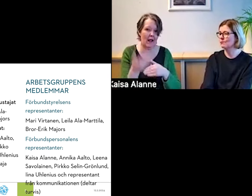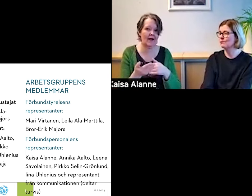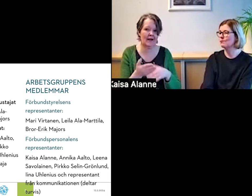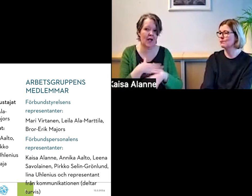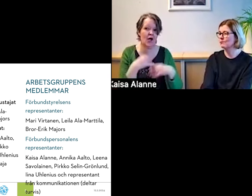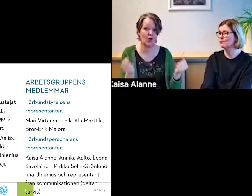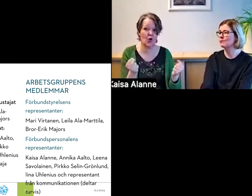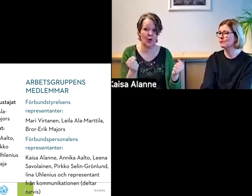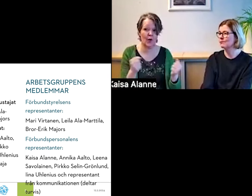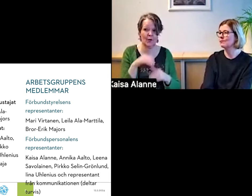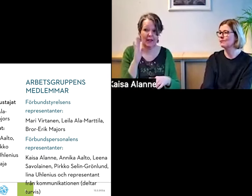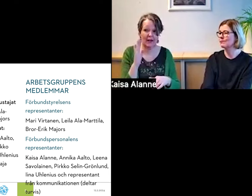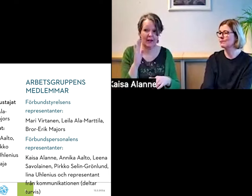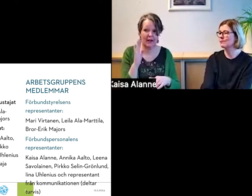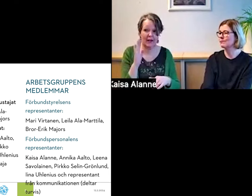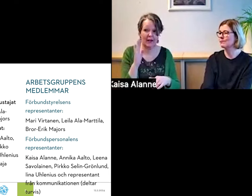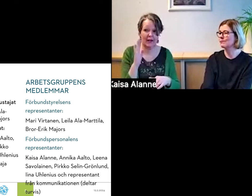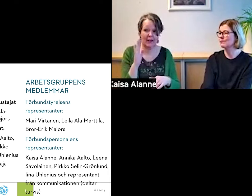ja vanhemmat näin niin kuin